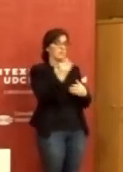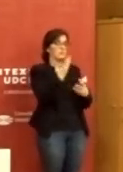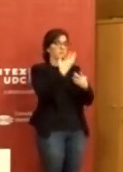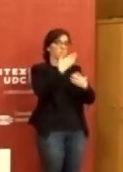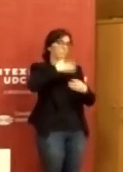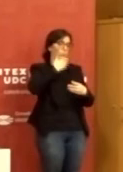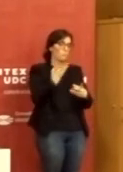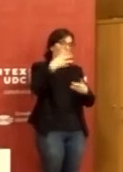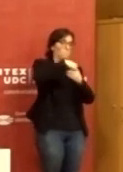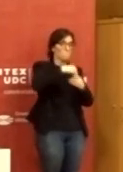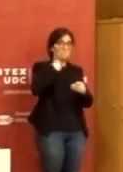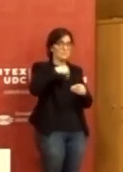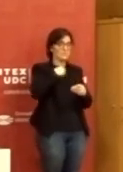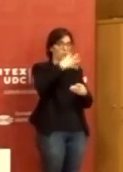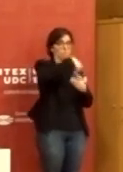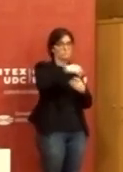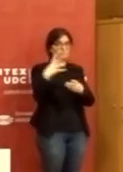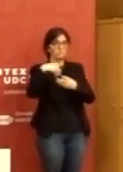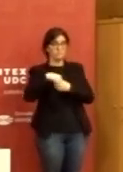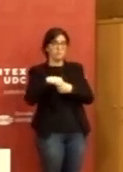tiempo y que exige